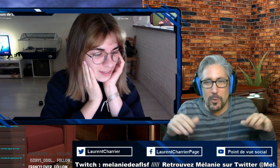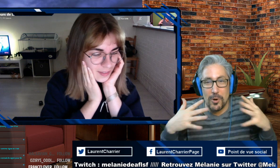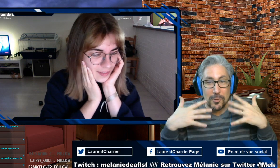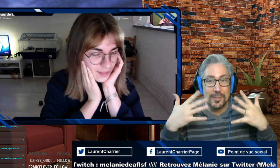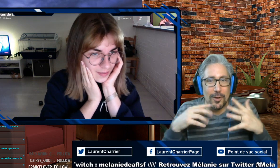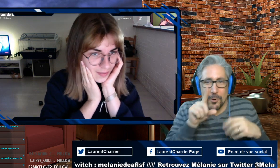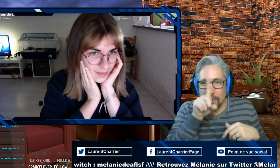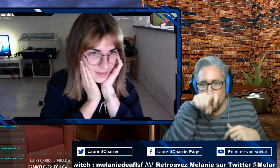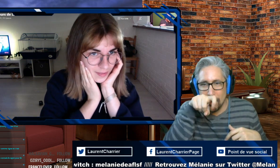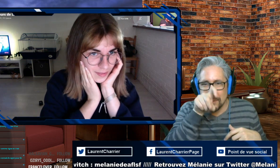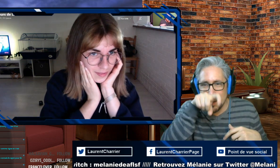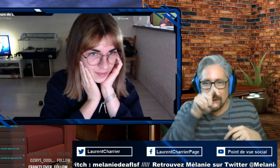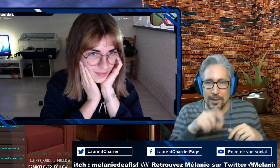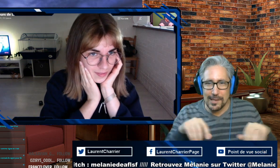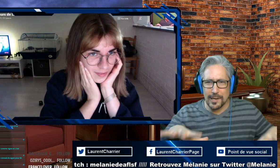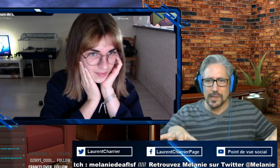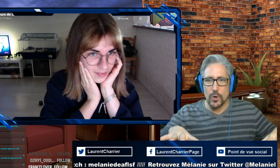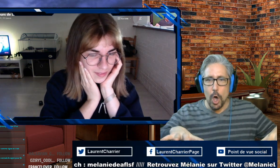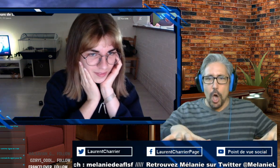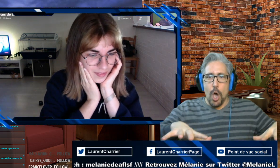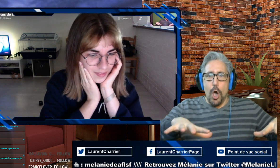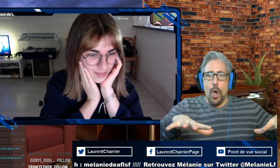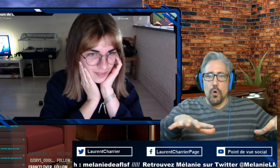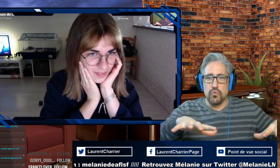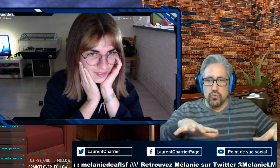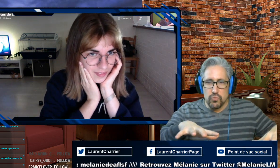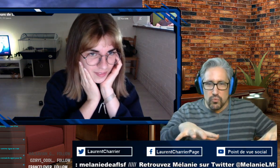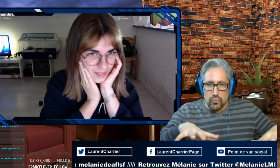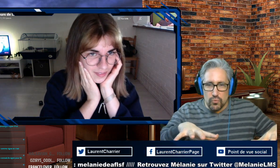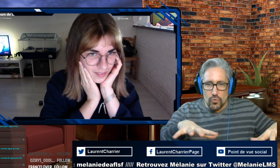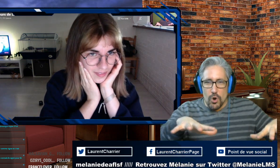se transforme en aigle, il dit que ça.